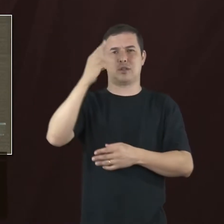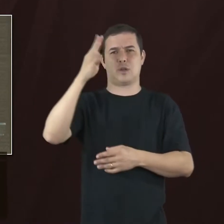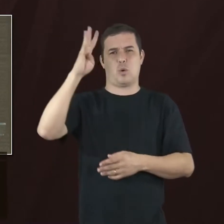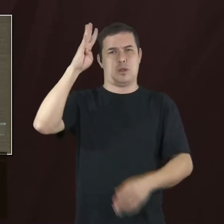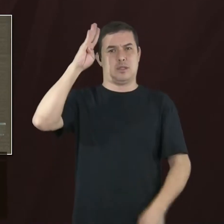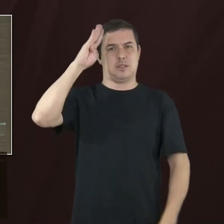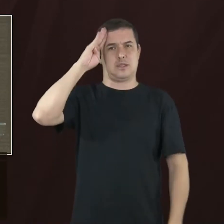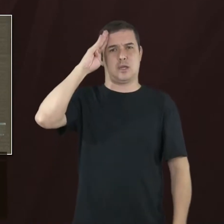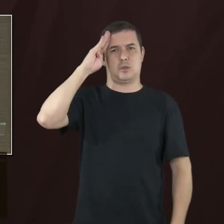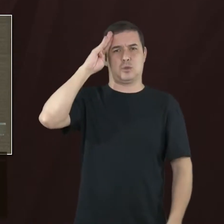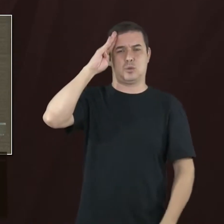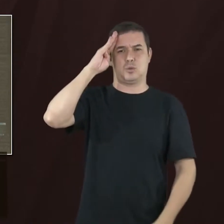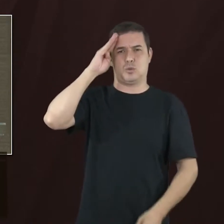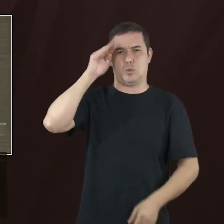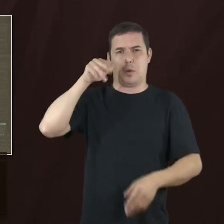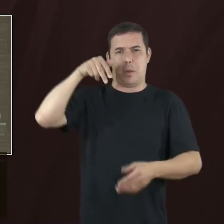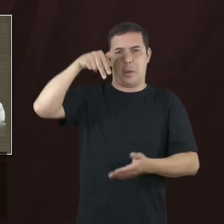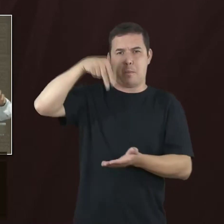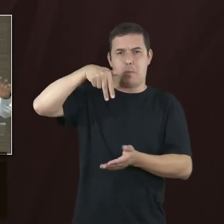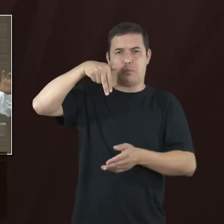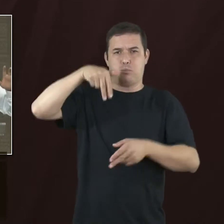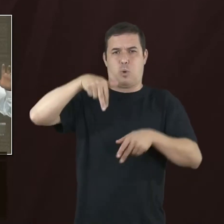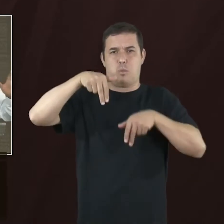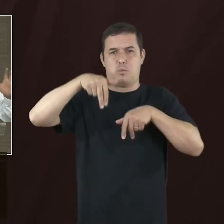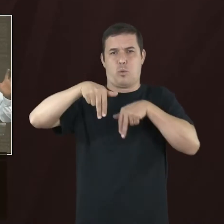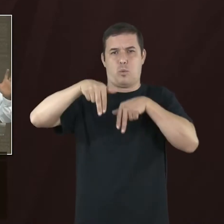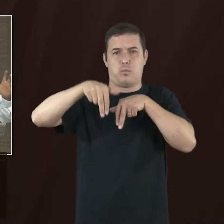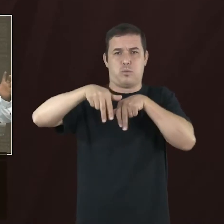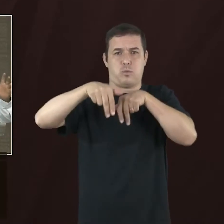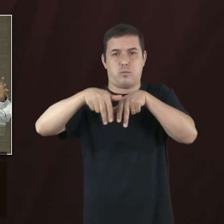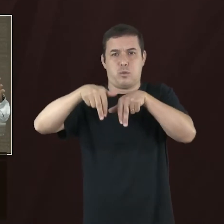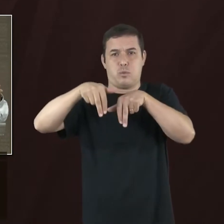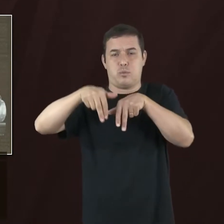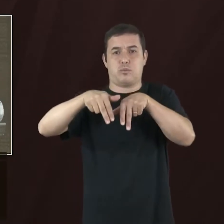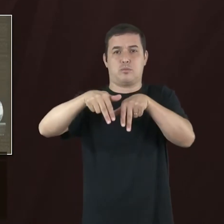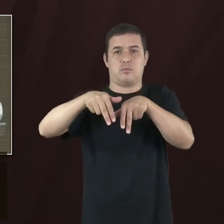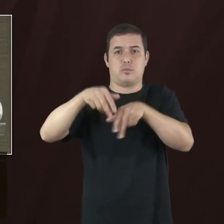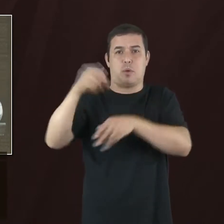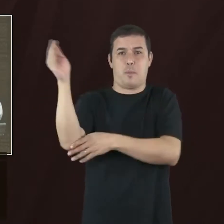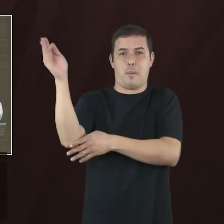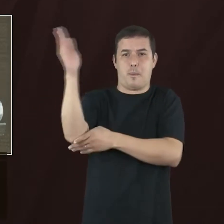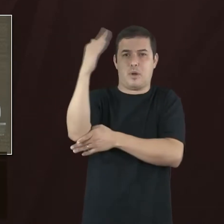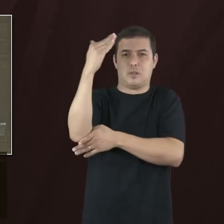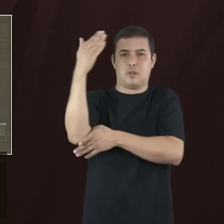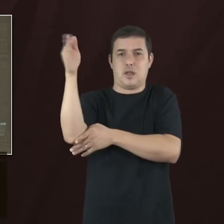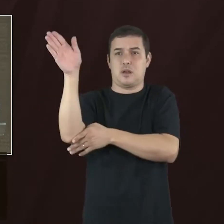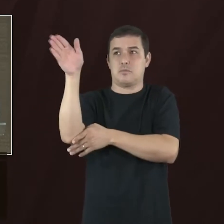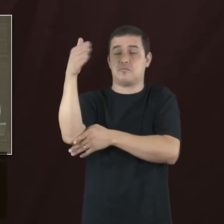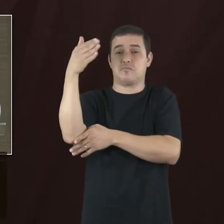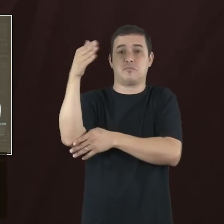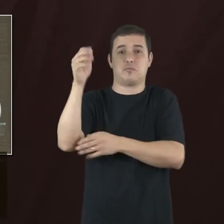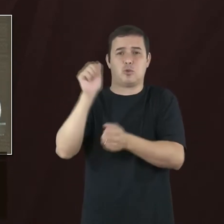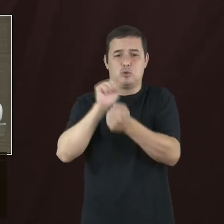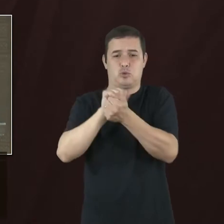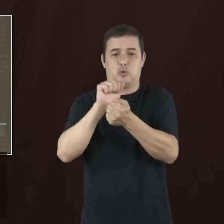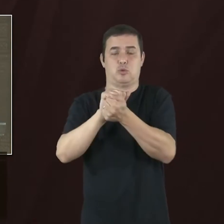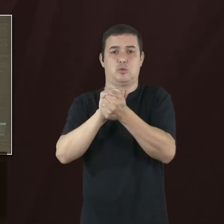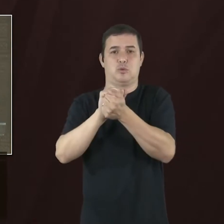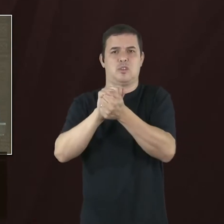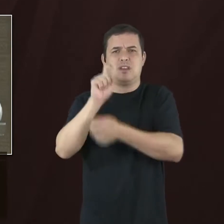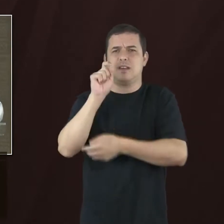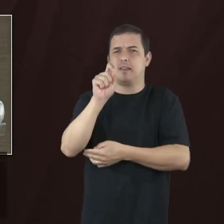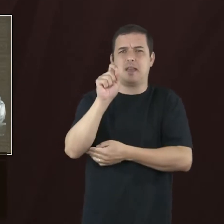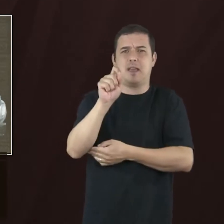exército, desfilando com suas bandeiras? Quem é essa? Quem é